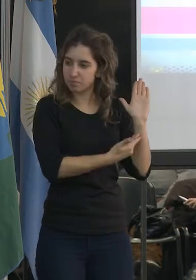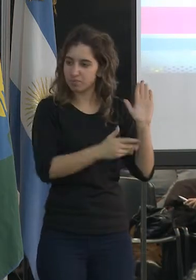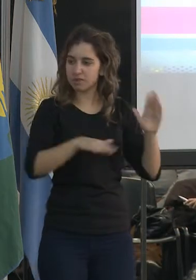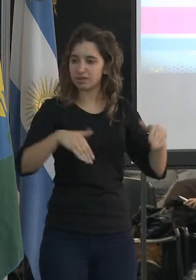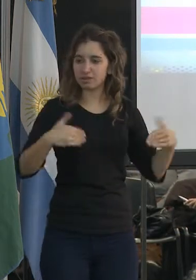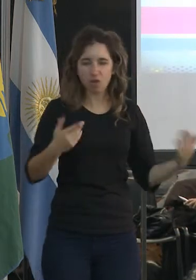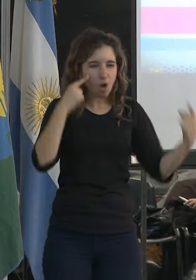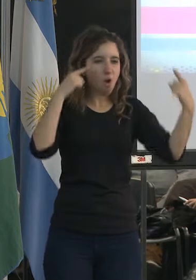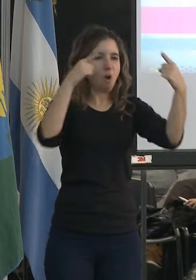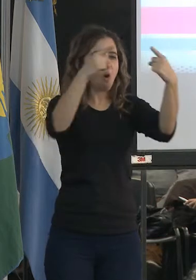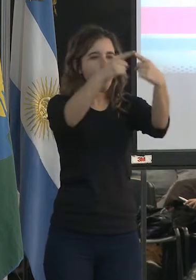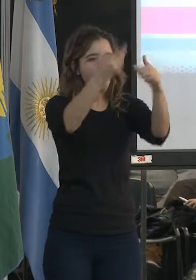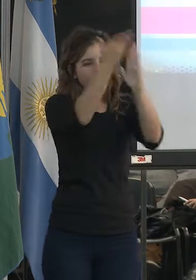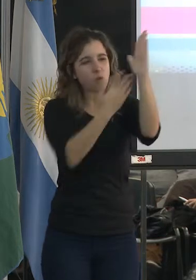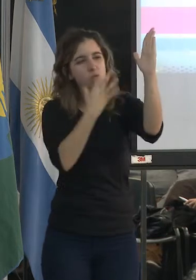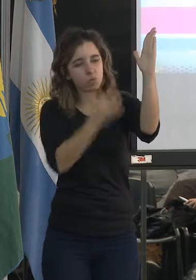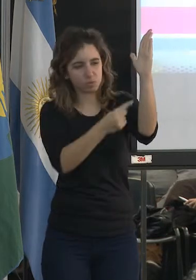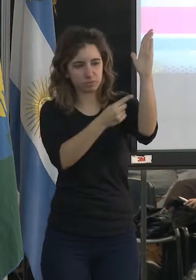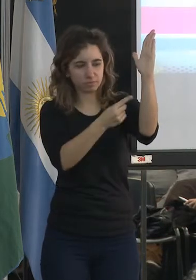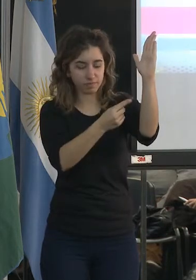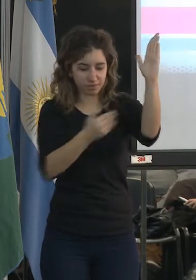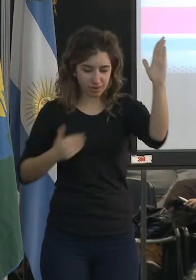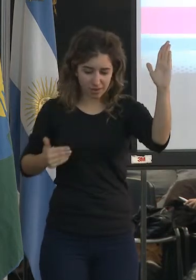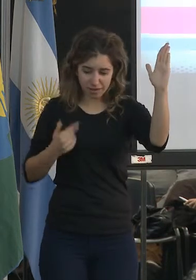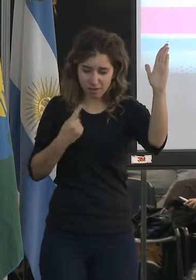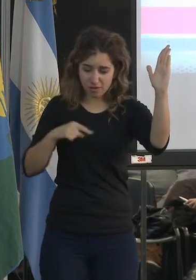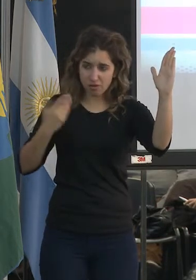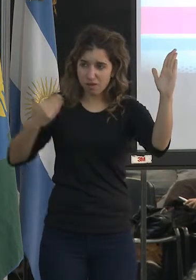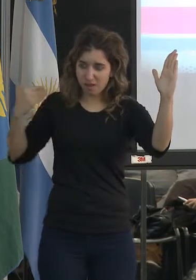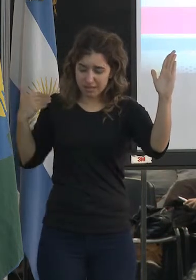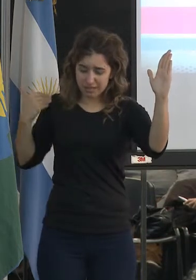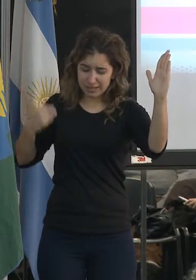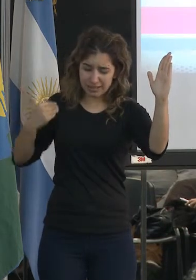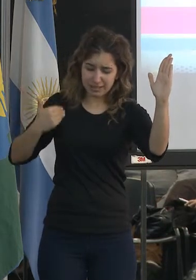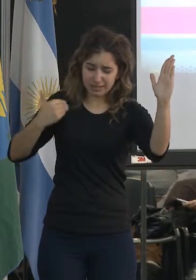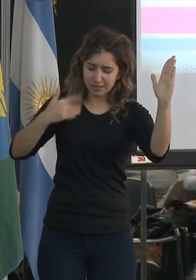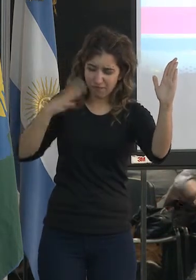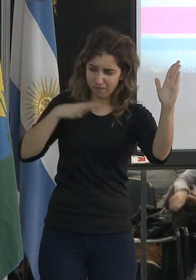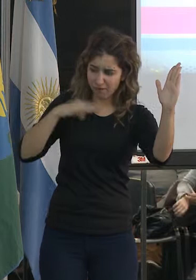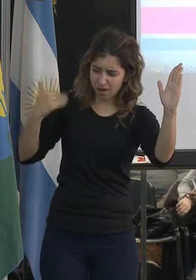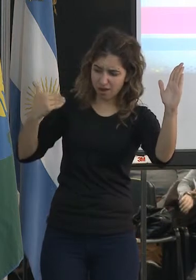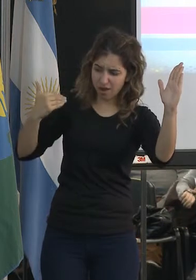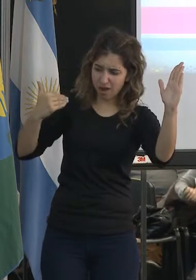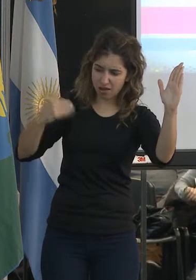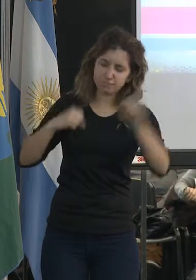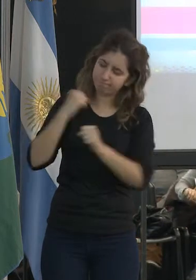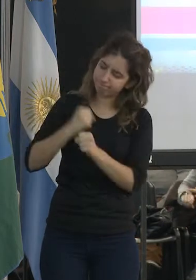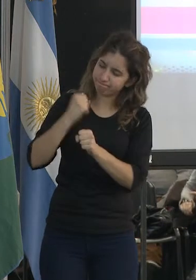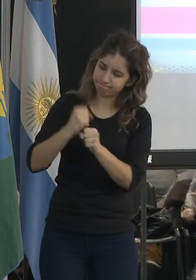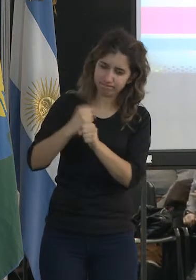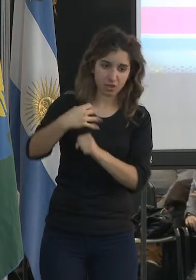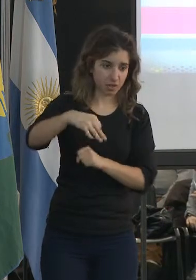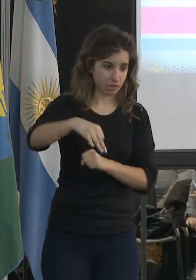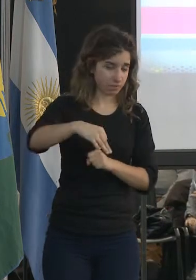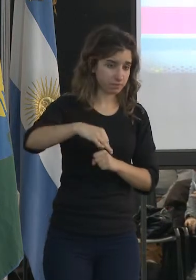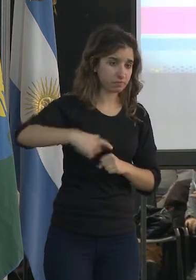el norte, ese debe ser el norte de trabajo nuestro, pero también hay temas pendientes que aún están fuera de la ley y también hay mucho trabajo por realizar entre